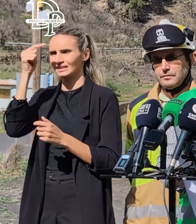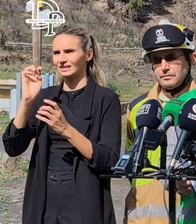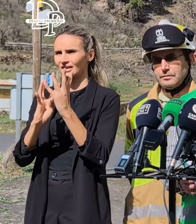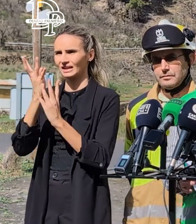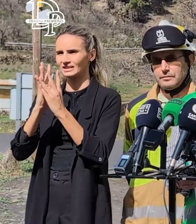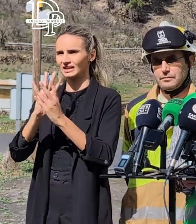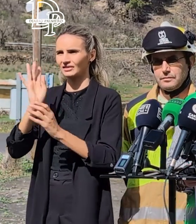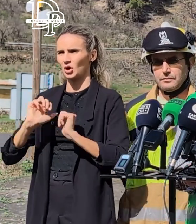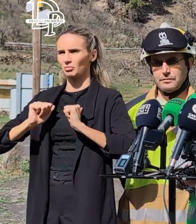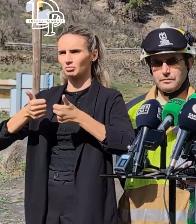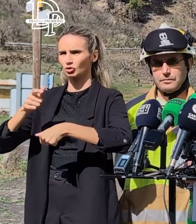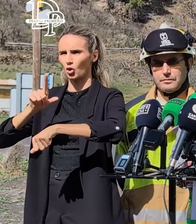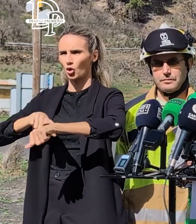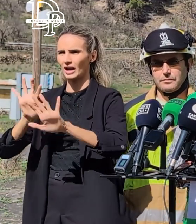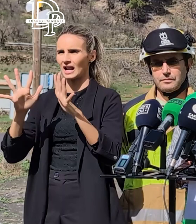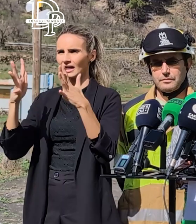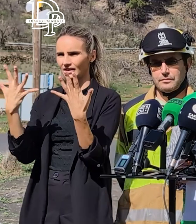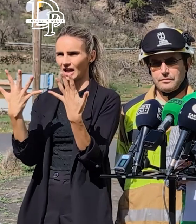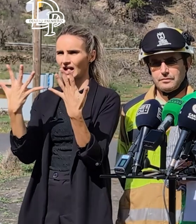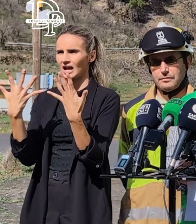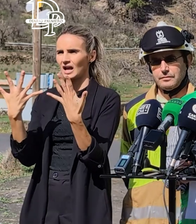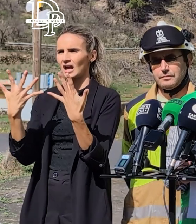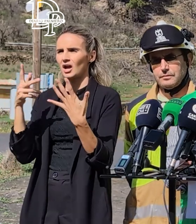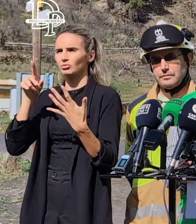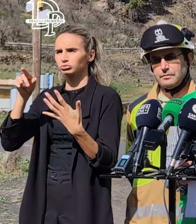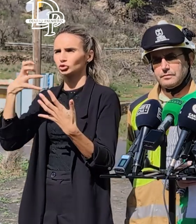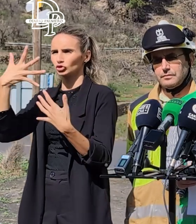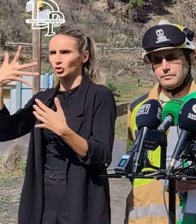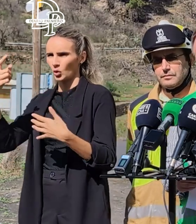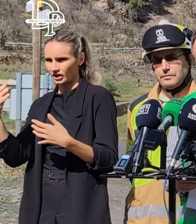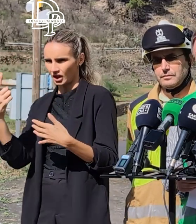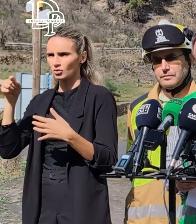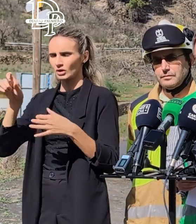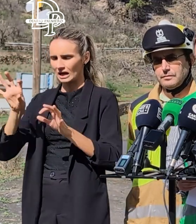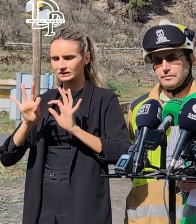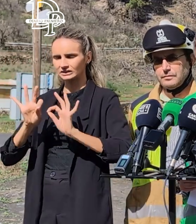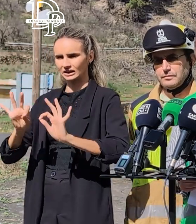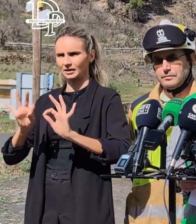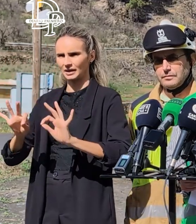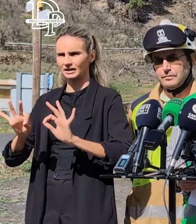torno a las 10 de la noche, a las 21:51 para ser más exactos.